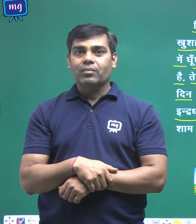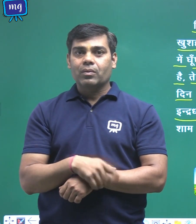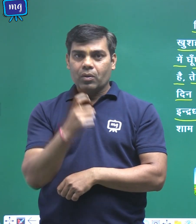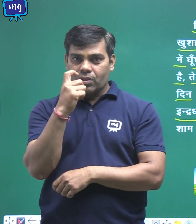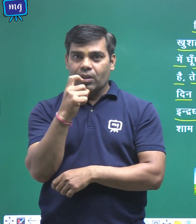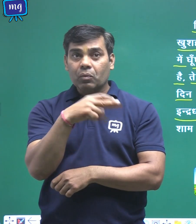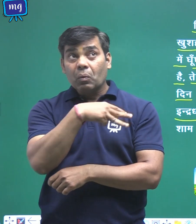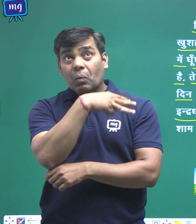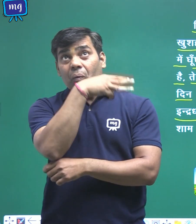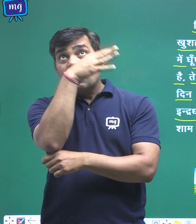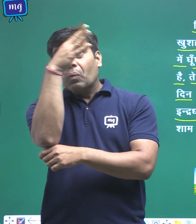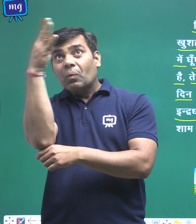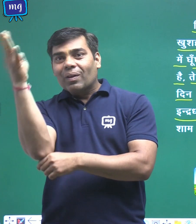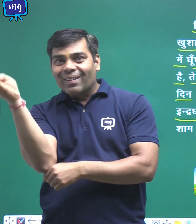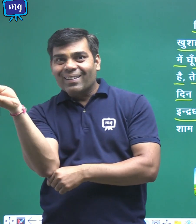इंद्रधनुष